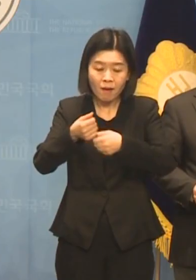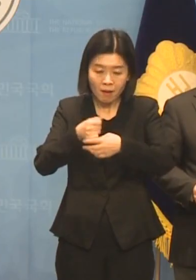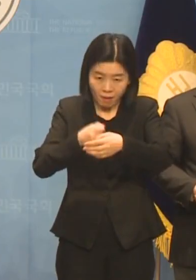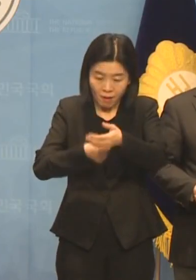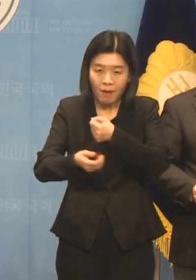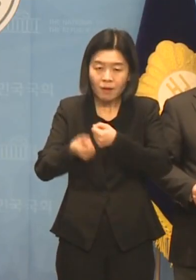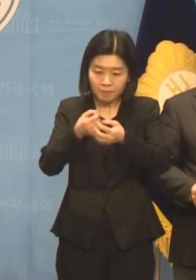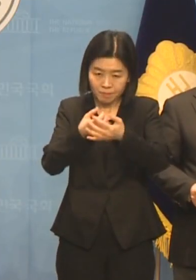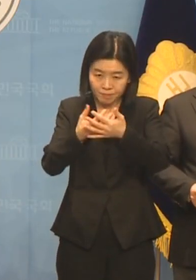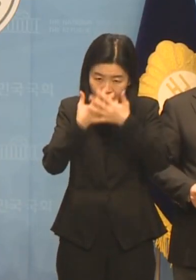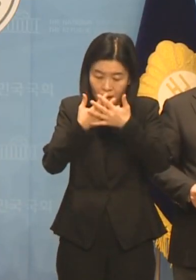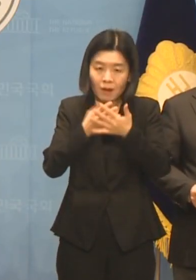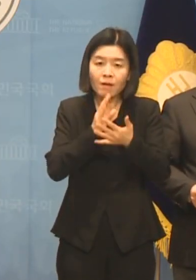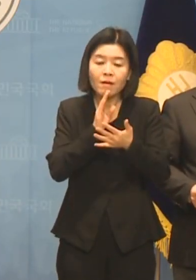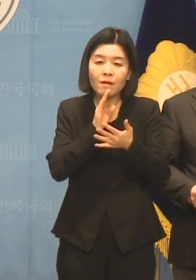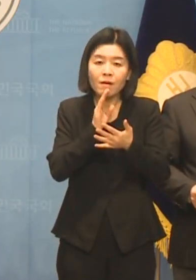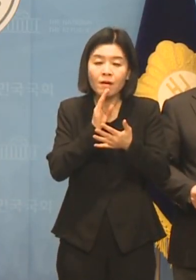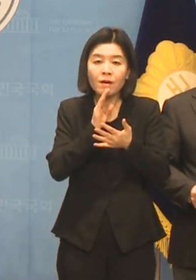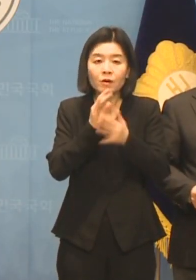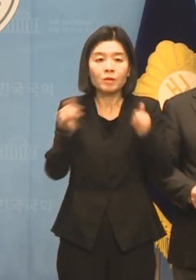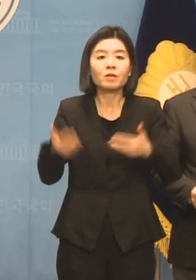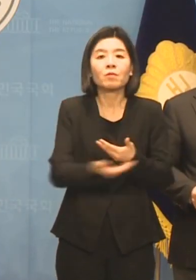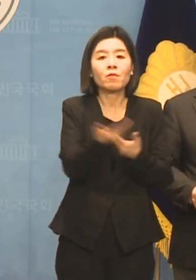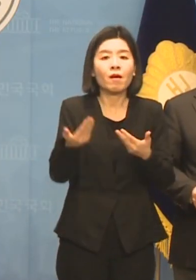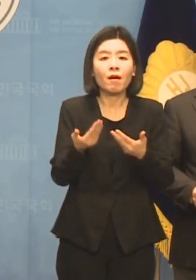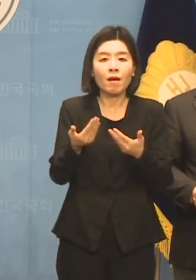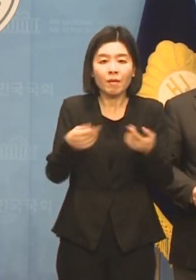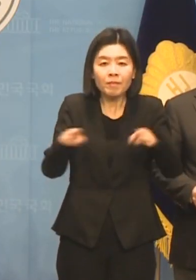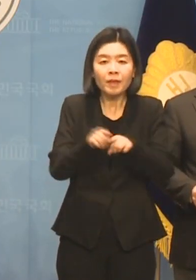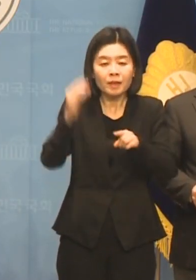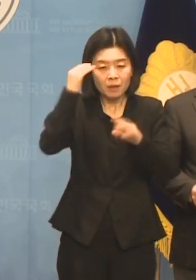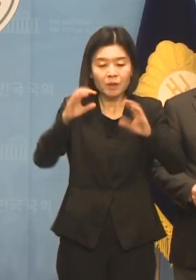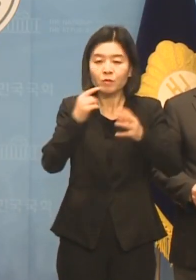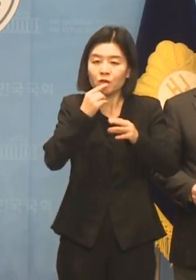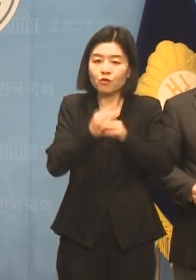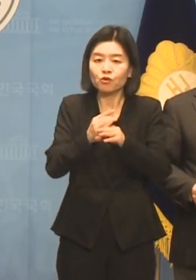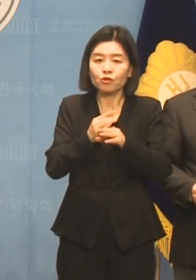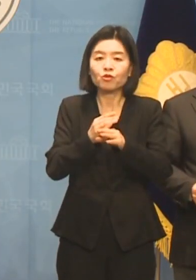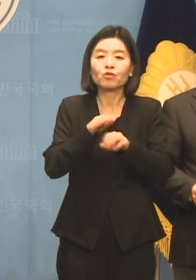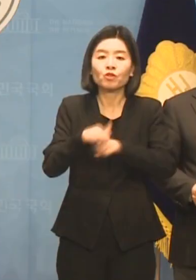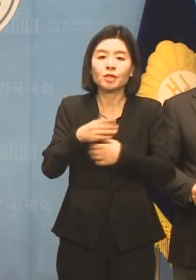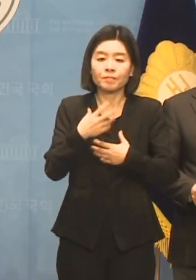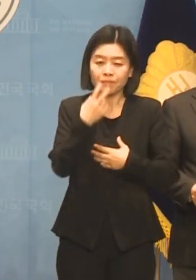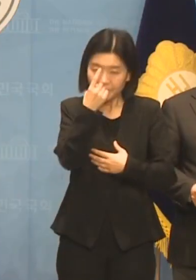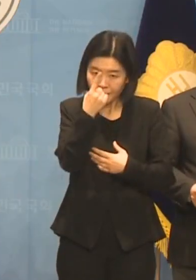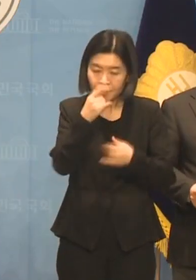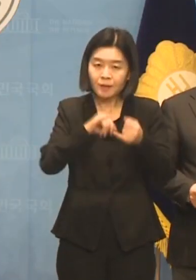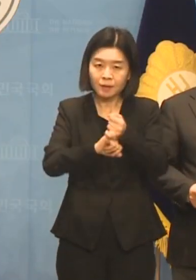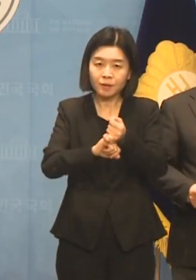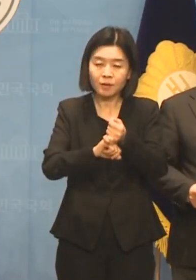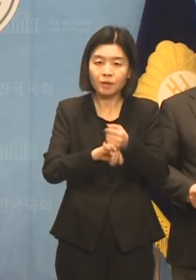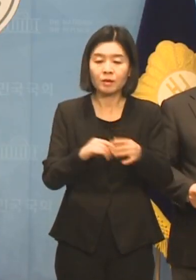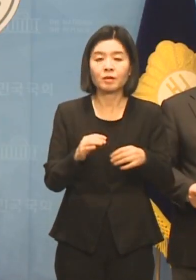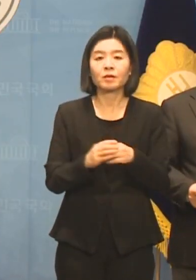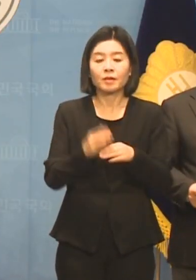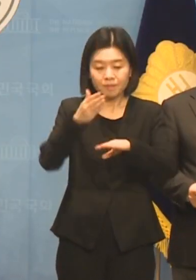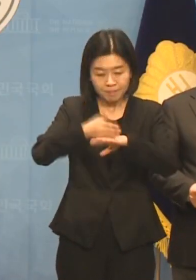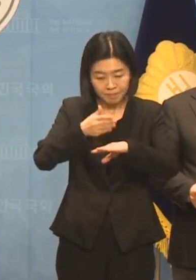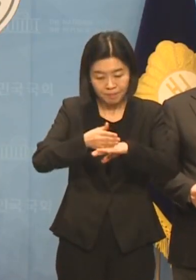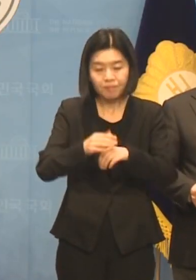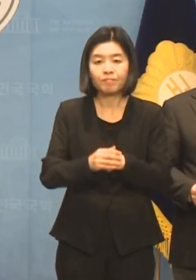함께 대한민국의 민주주의를 지켜나갈 것입니다. 감사합니다. 더불어민주당 윤석열